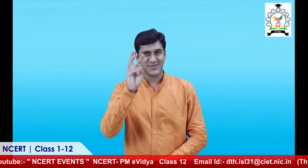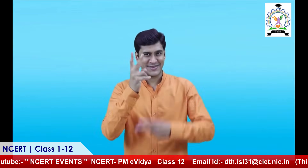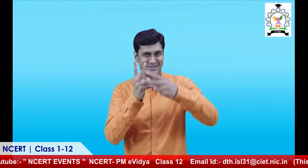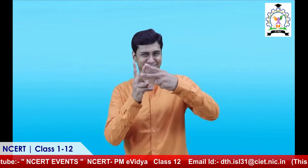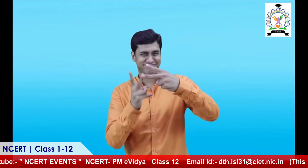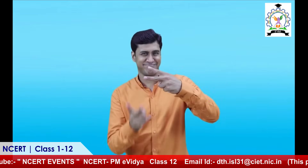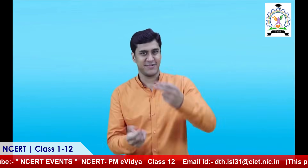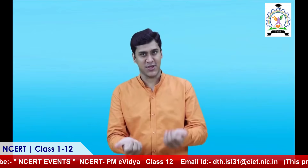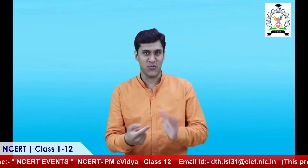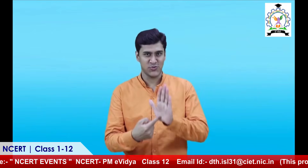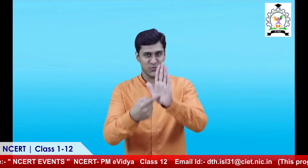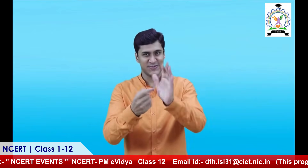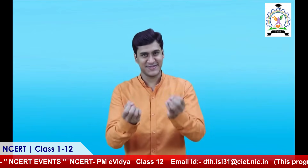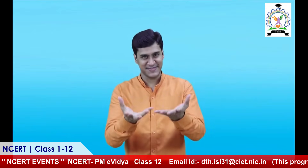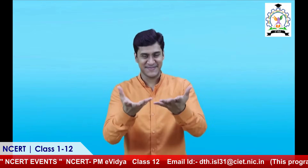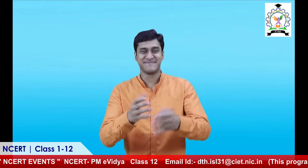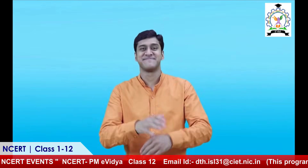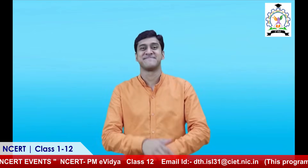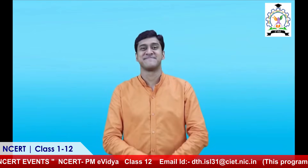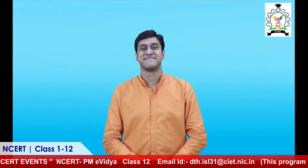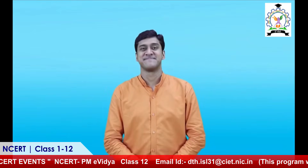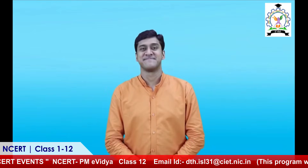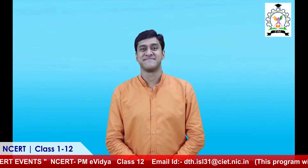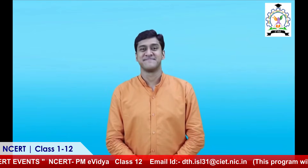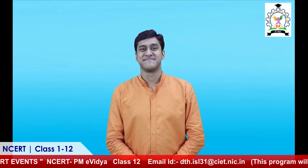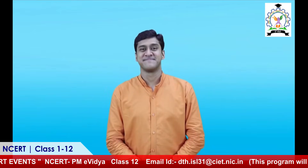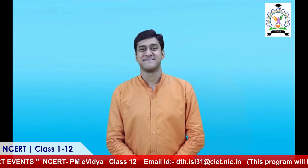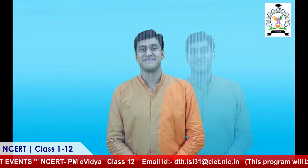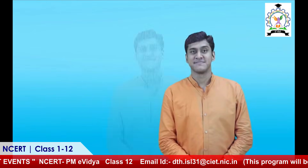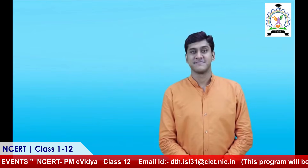विषय नंबर कंसेप्ट अभी मैं आपको दिखाऊंगा।